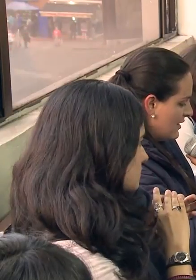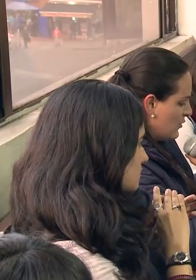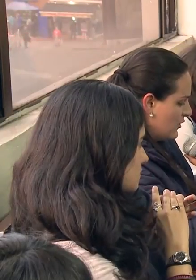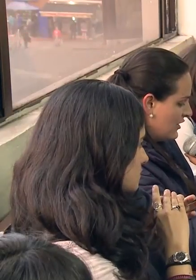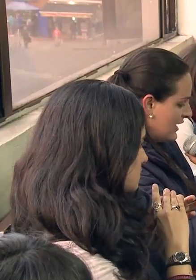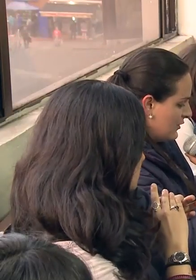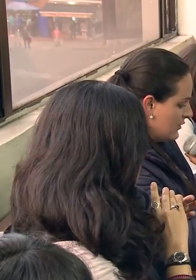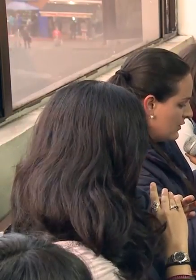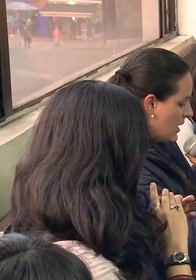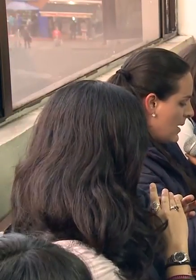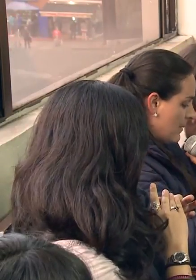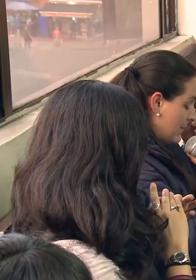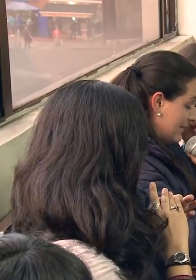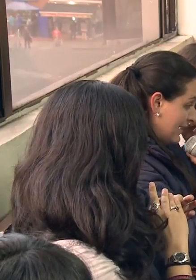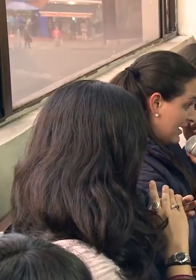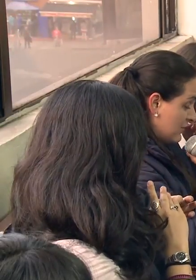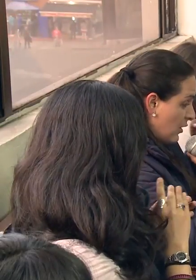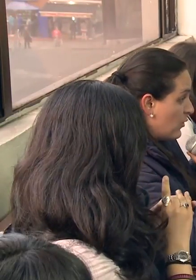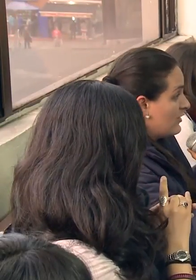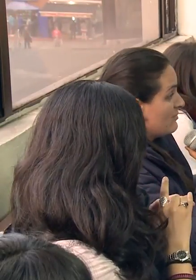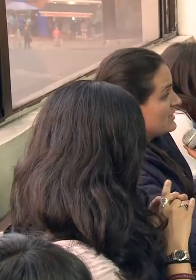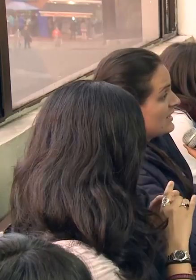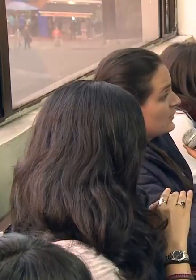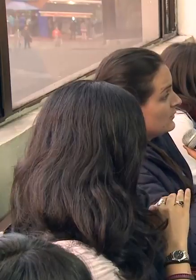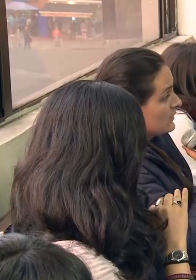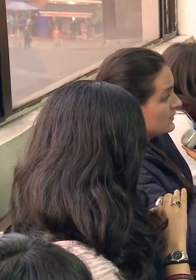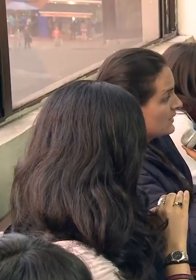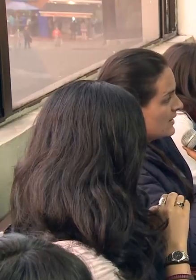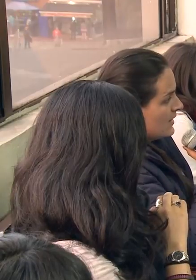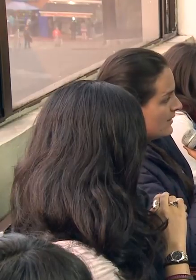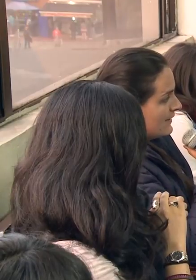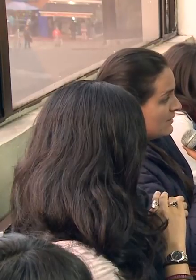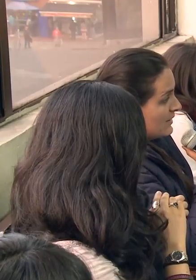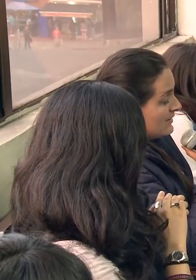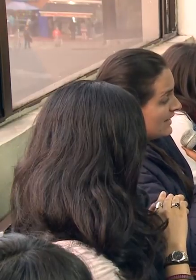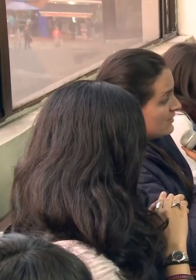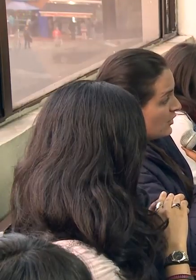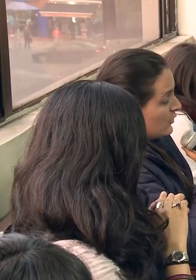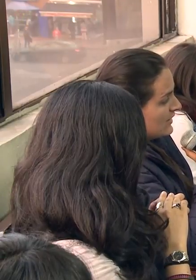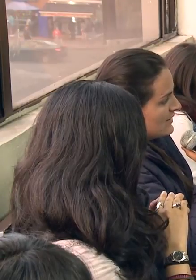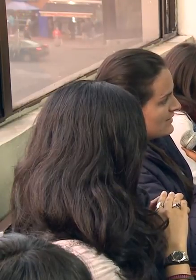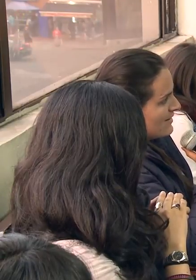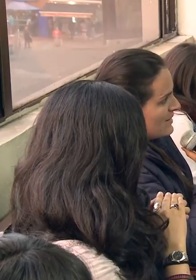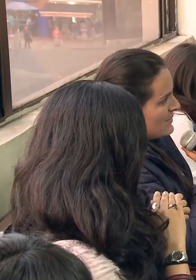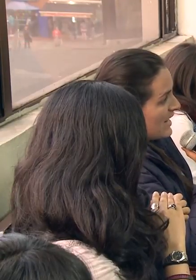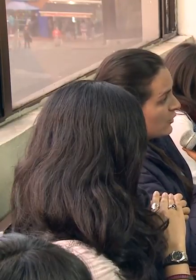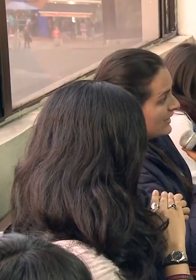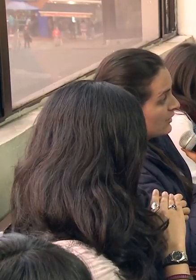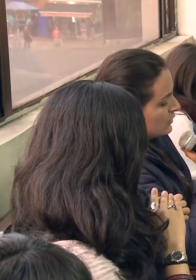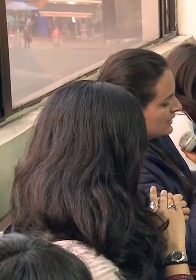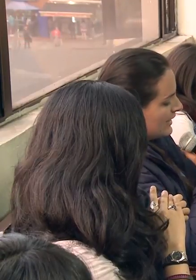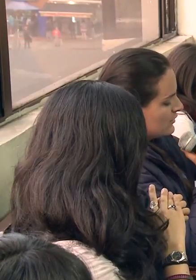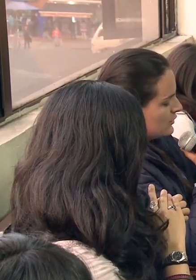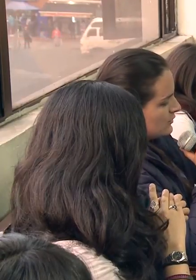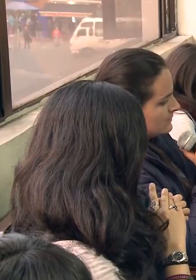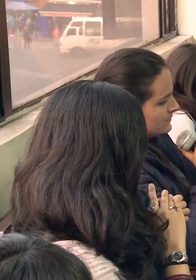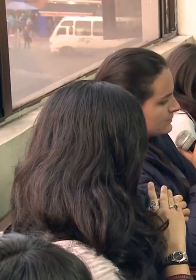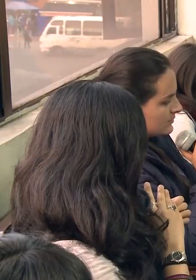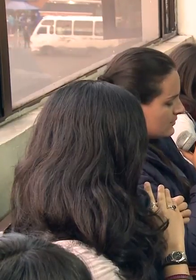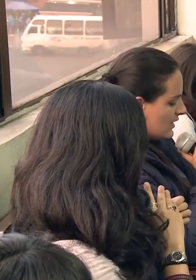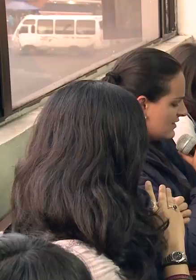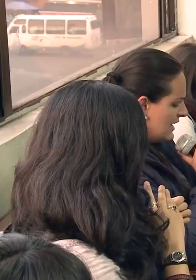Especial. Hace unos años pertenezco a un semillero de investigación que se llama Pedagogía y